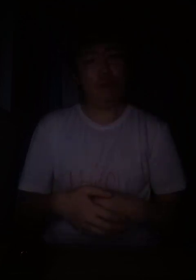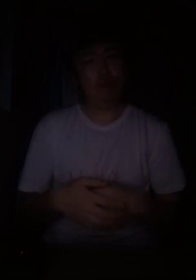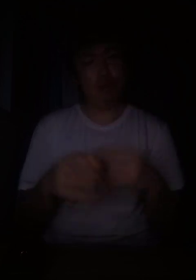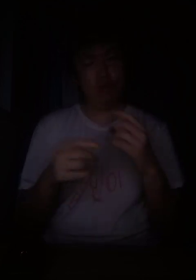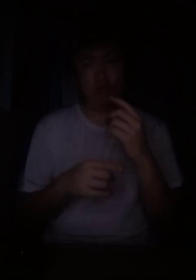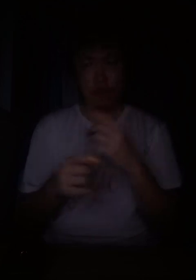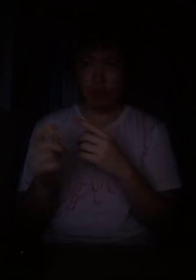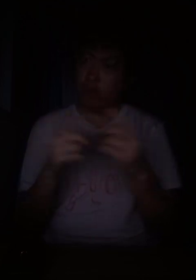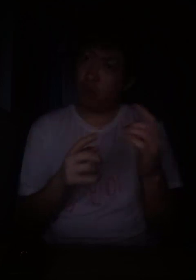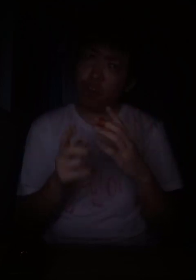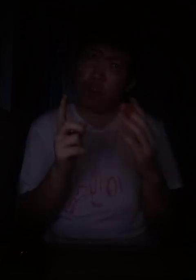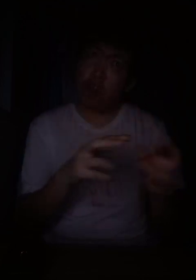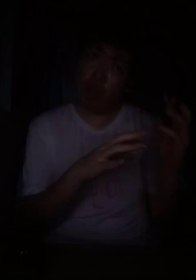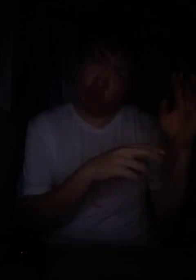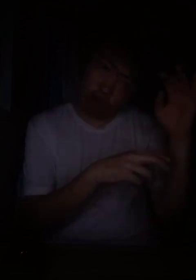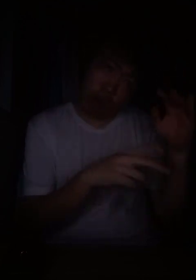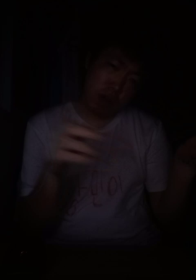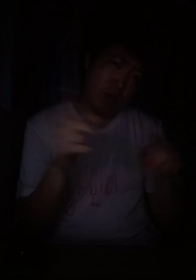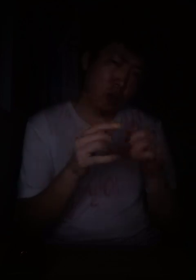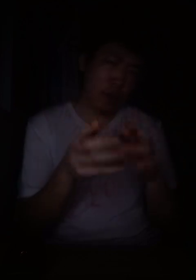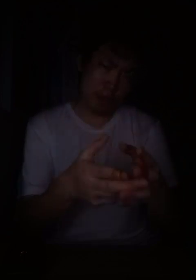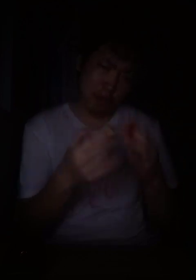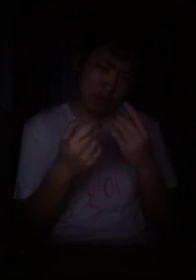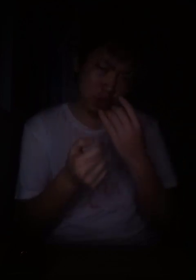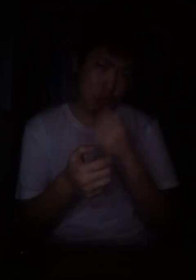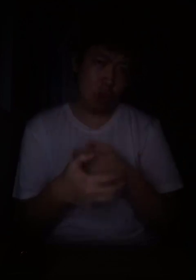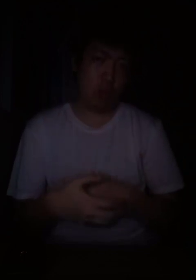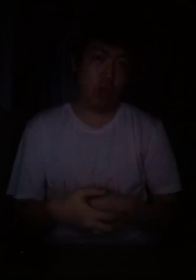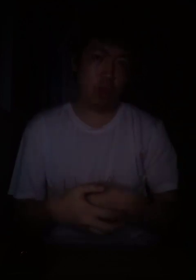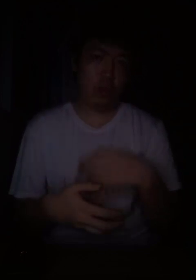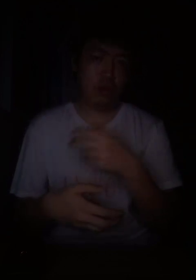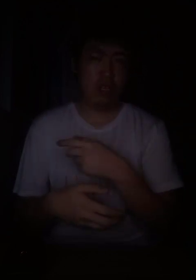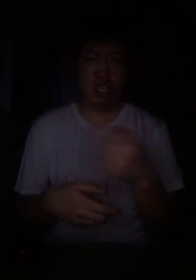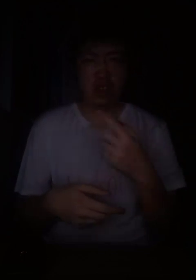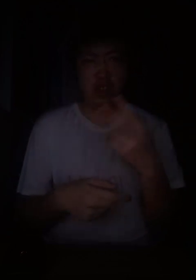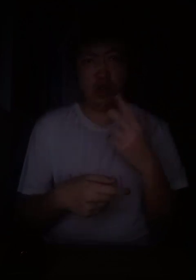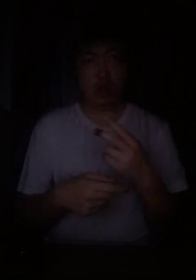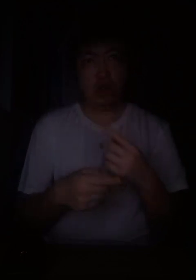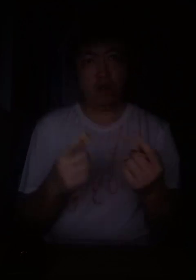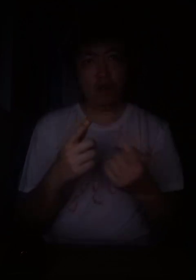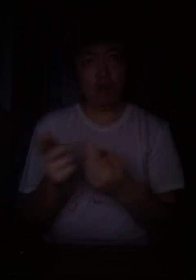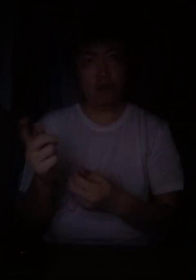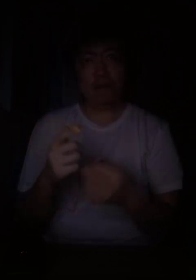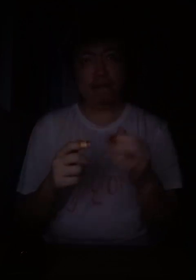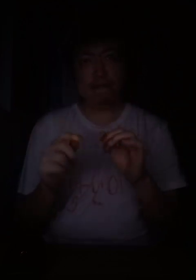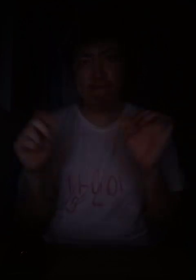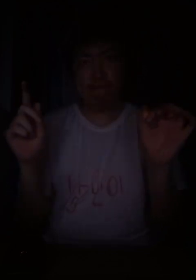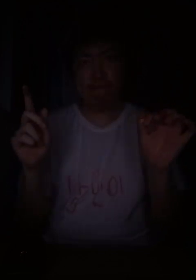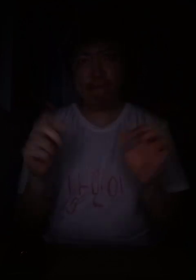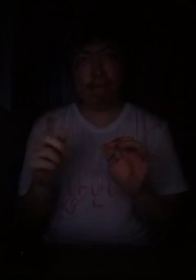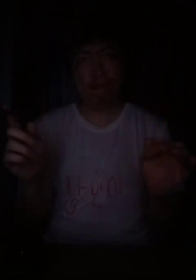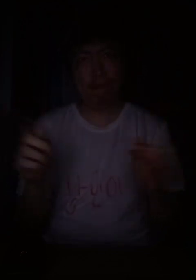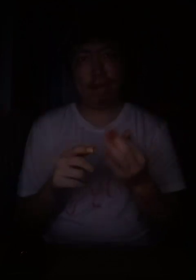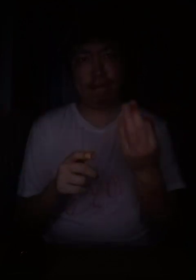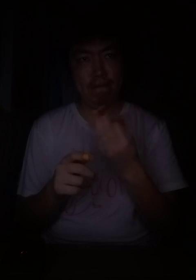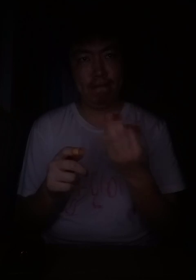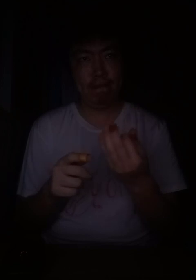경우는 투견을 소유만 해도 처벌받을 수 있고 투견장에 구경만 가도 또 투견을 훈련시키는 과정만 보여줘도 처벌을 받을